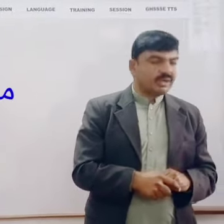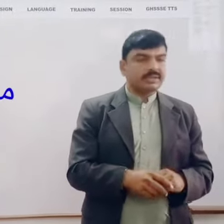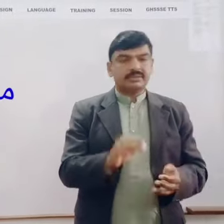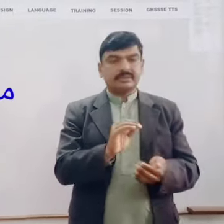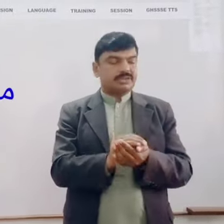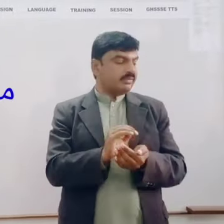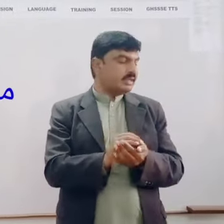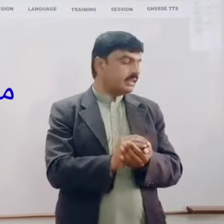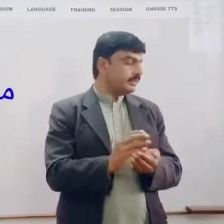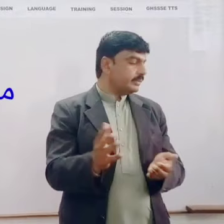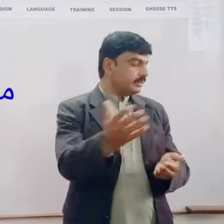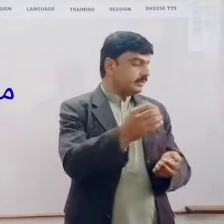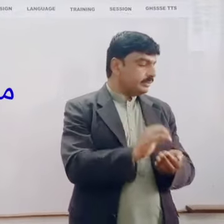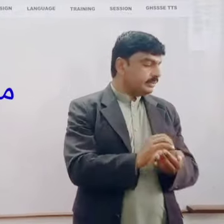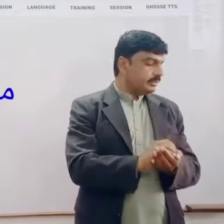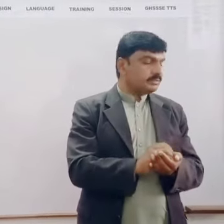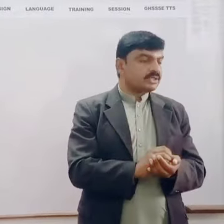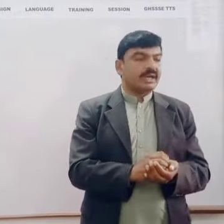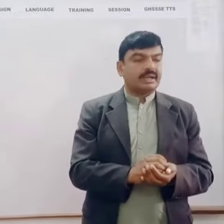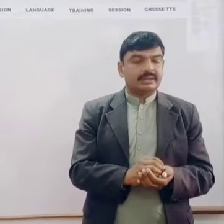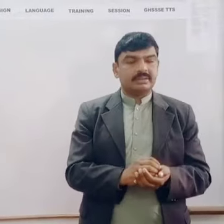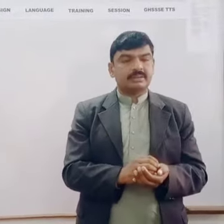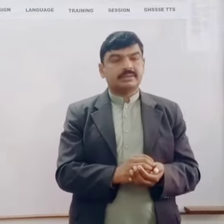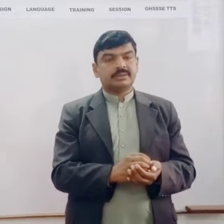मजमुआ, वो जमा वाला साइन। मिसाल,